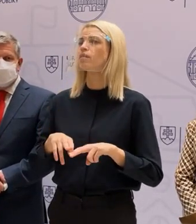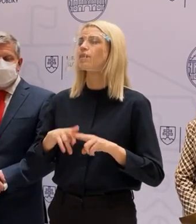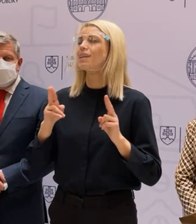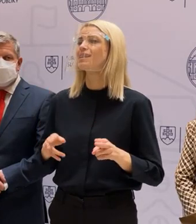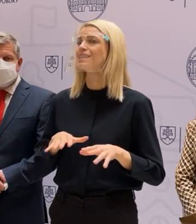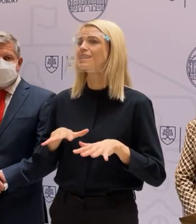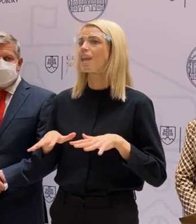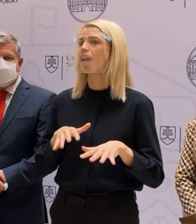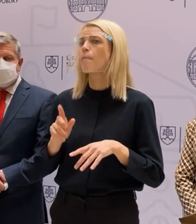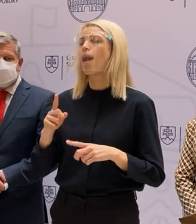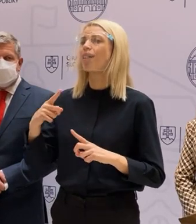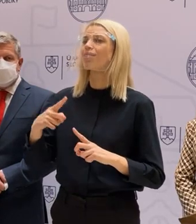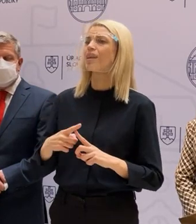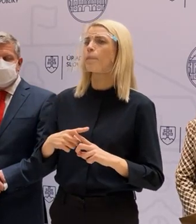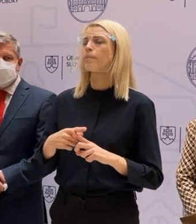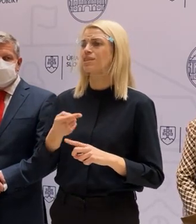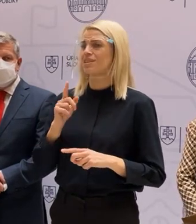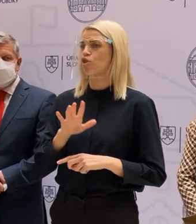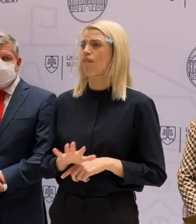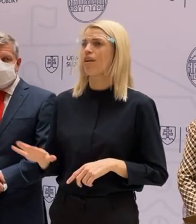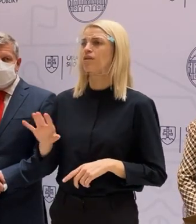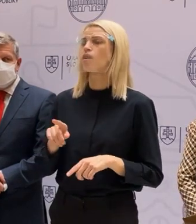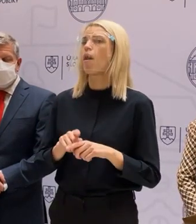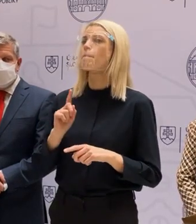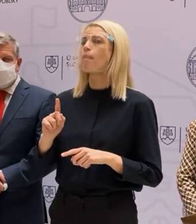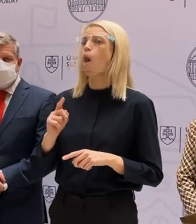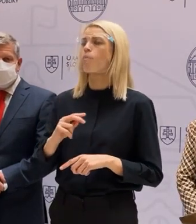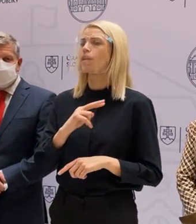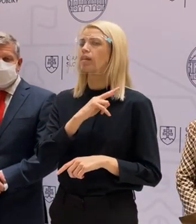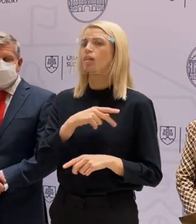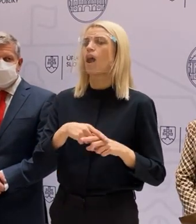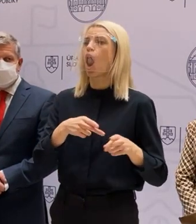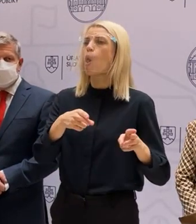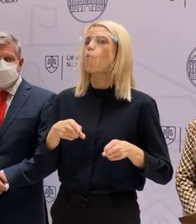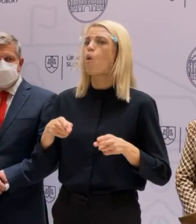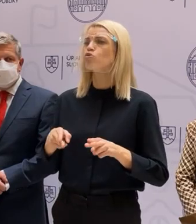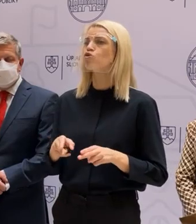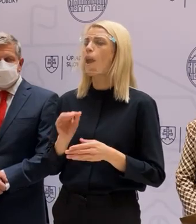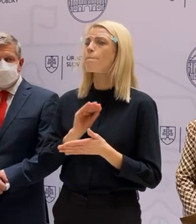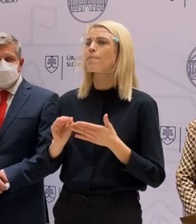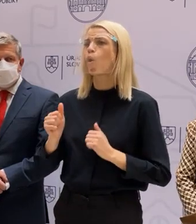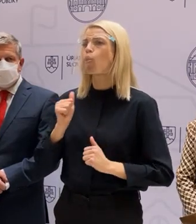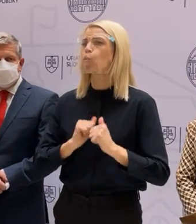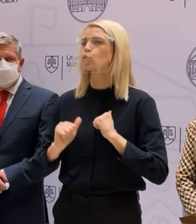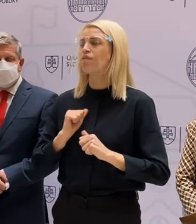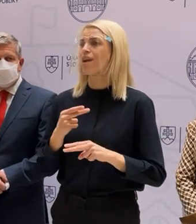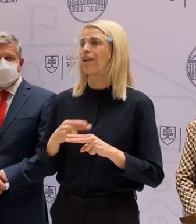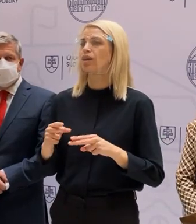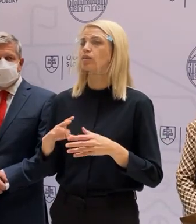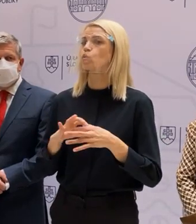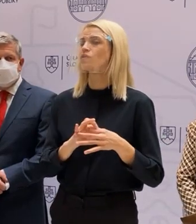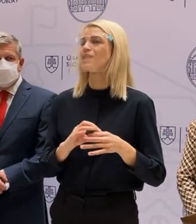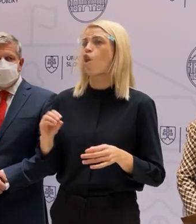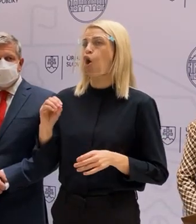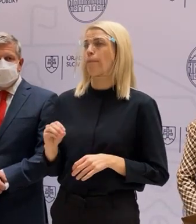Slovensku mali nejako vytipovať, 4 miesta, kde by mali byť lôžka pre skutočne núdzové riešenie v súvislosti s príchodom